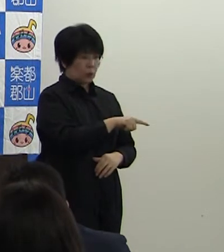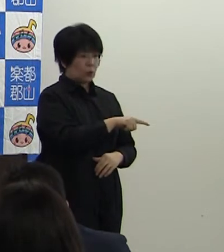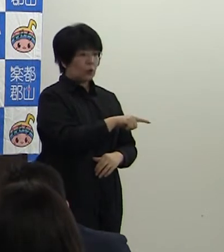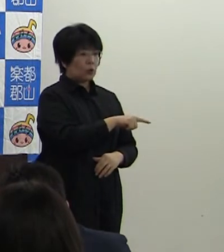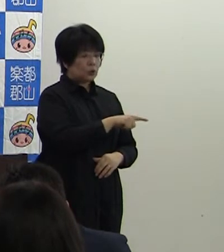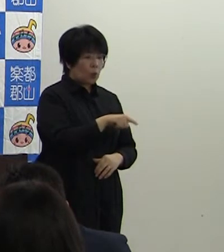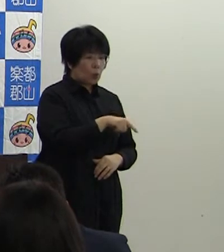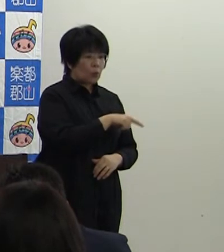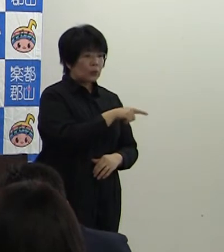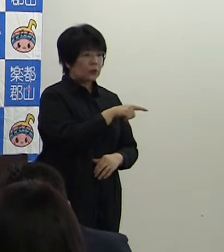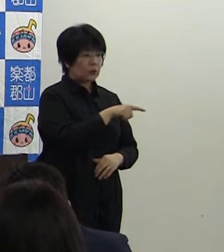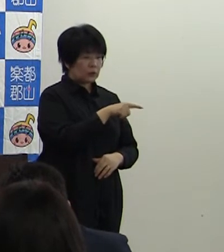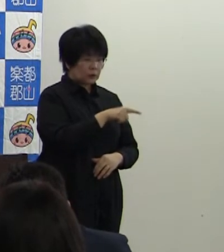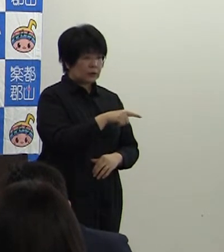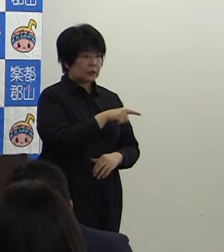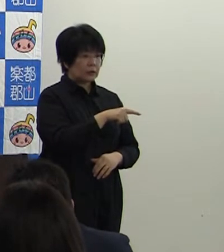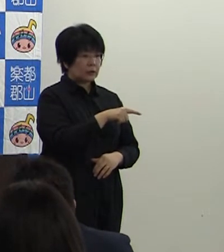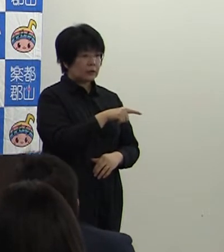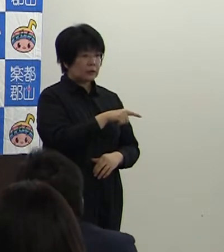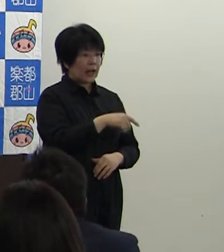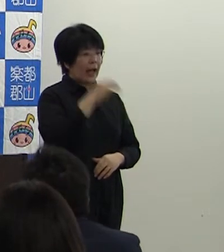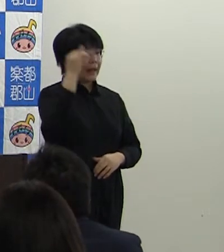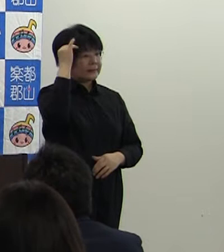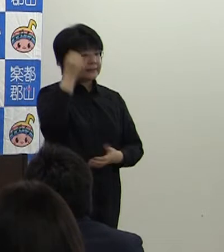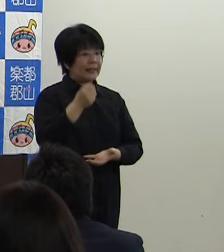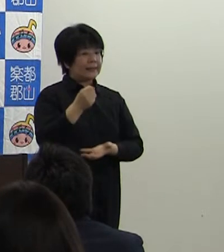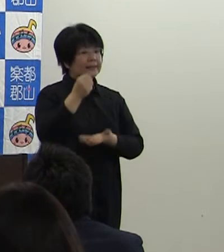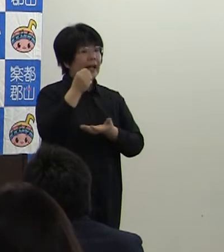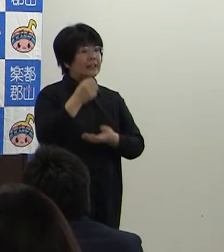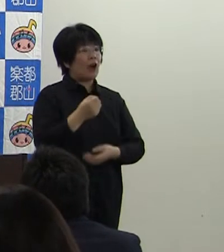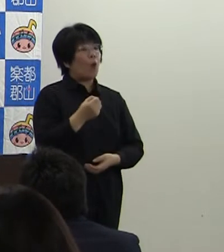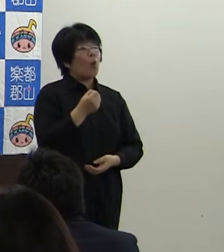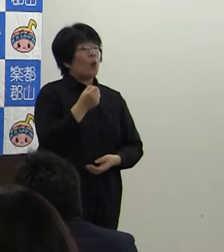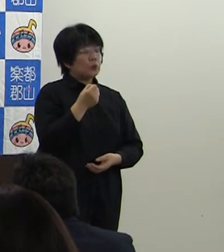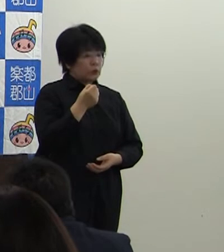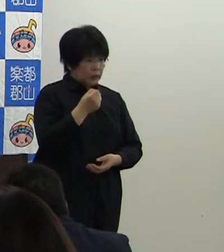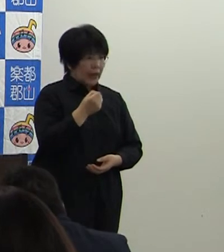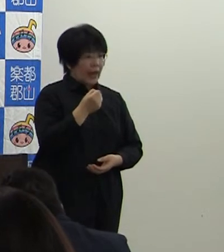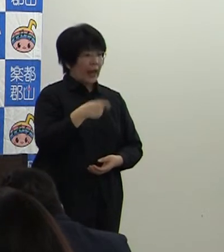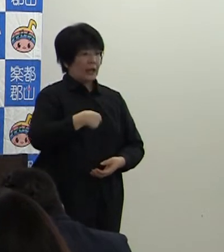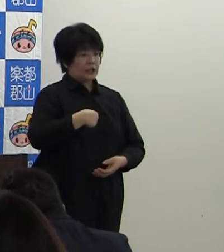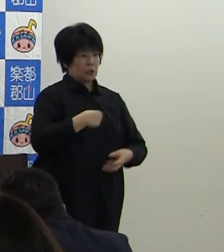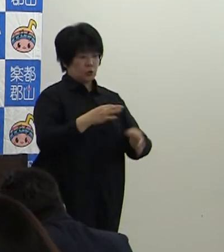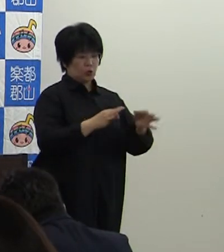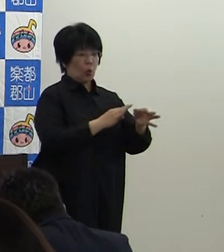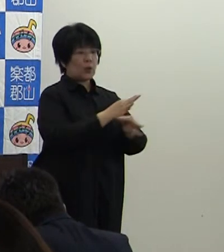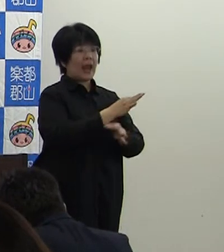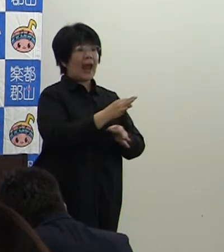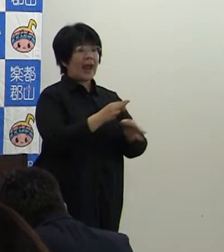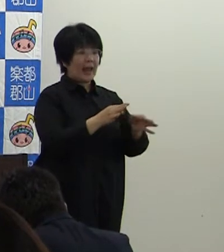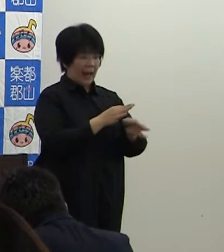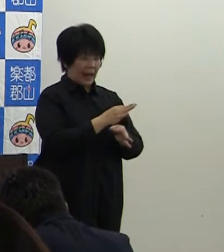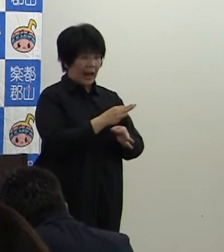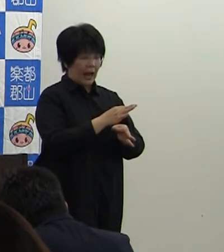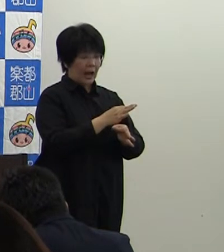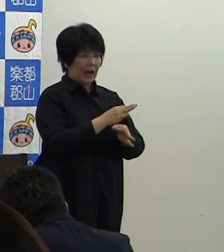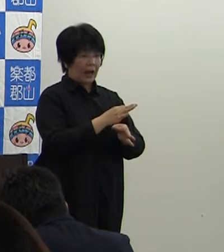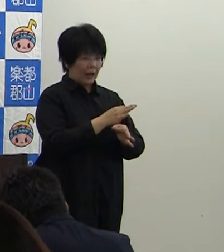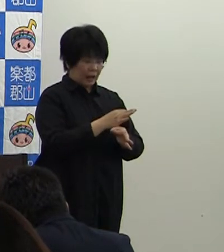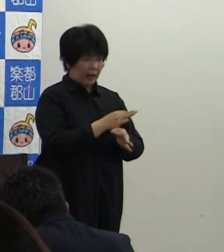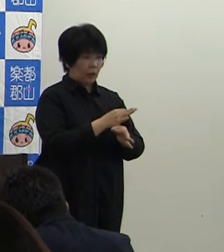ちっとですね知的財産権を持つということはマーケットを地元の